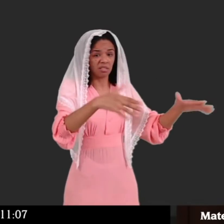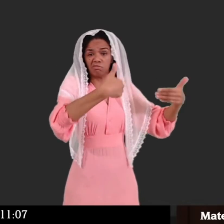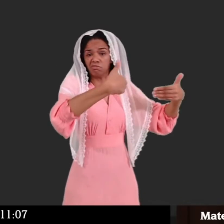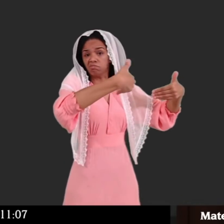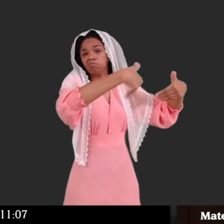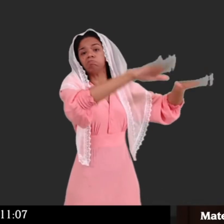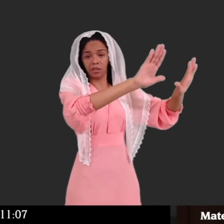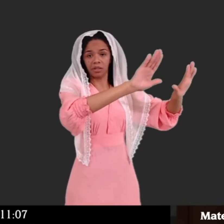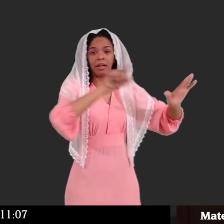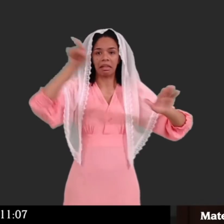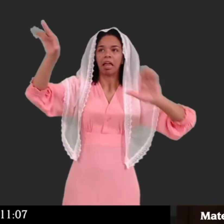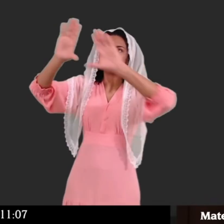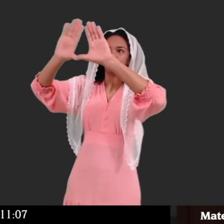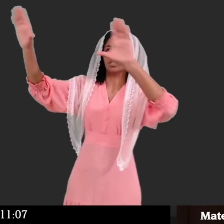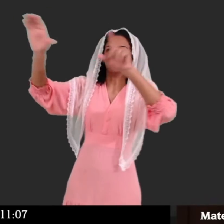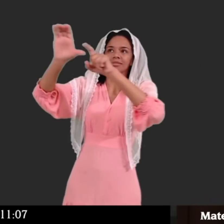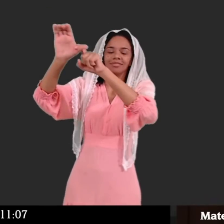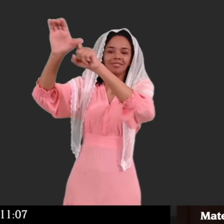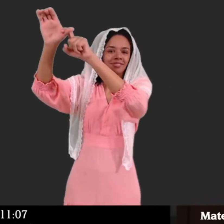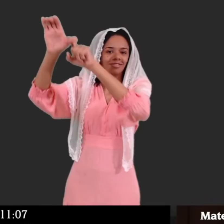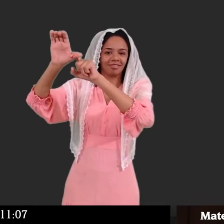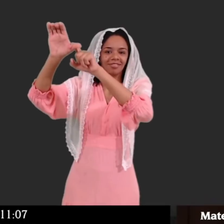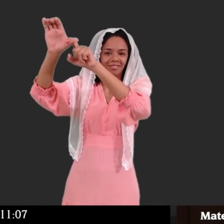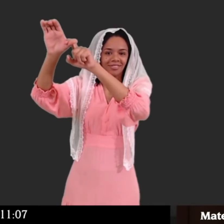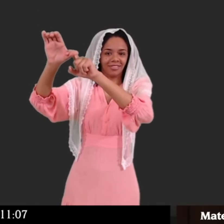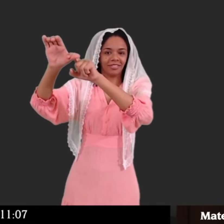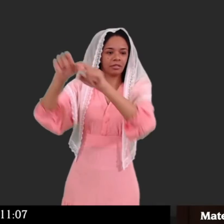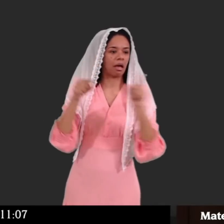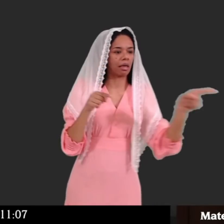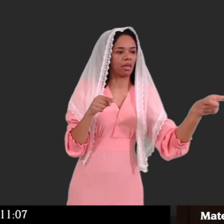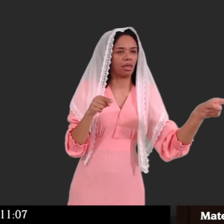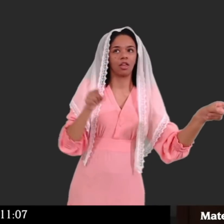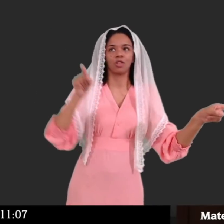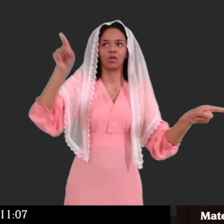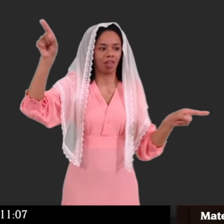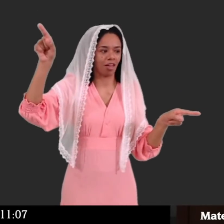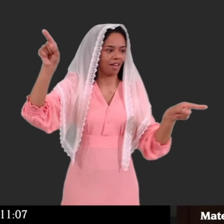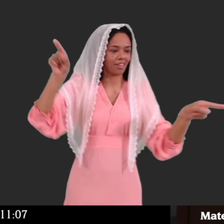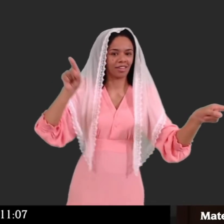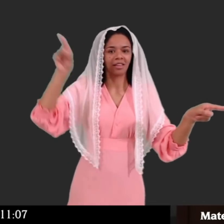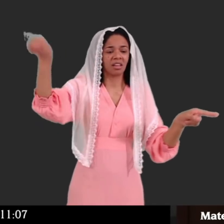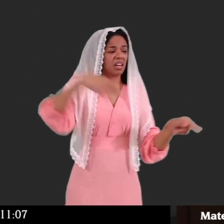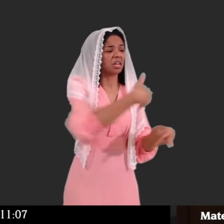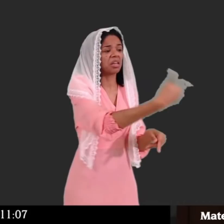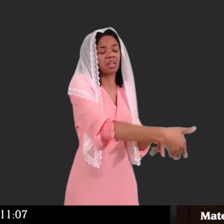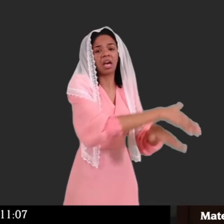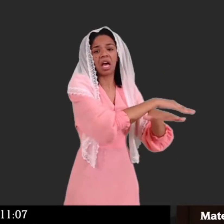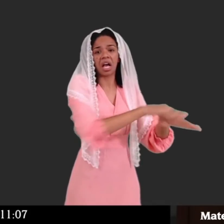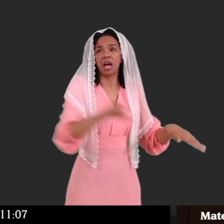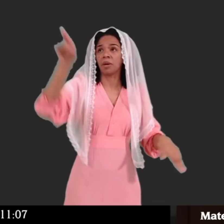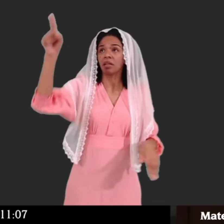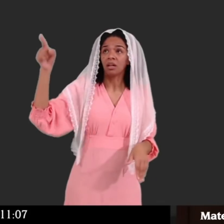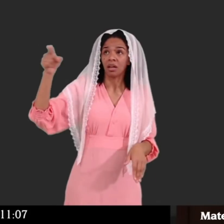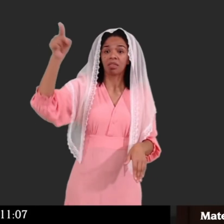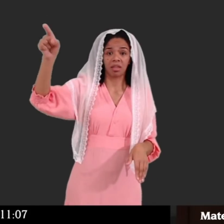cima. Não tem troca melhor do que essa. É o transitório pelo eterno, o carnal pelo